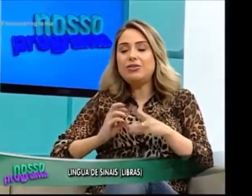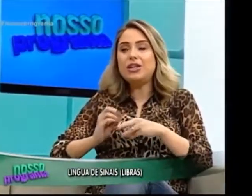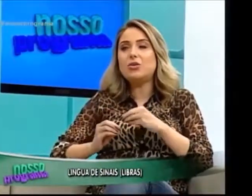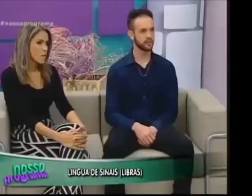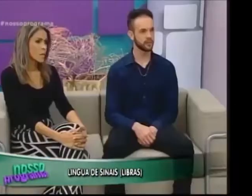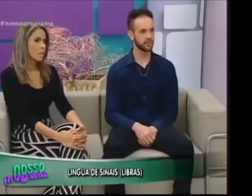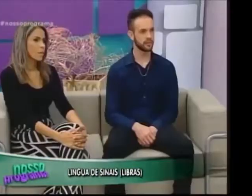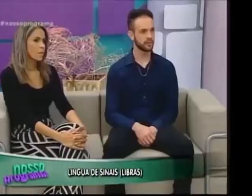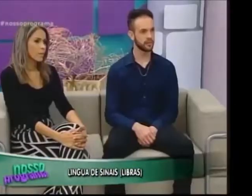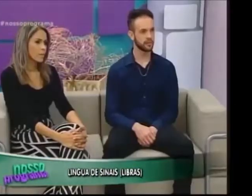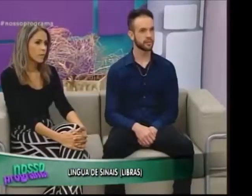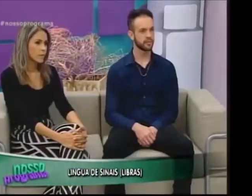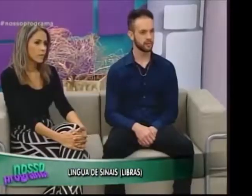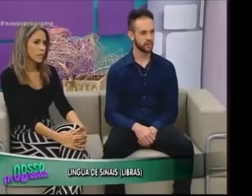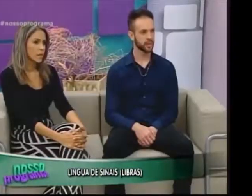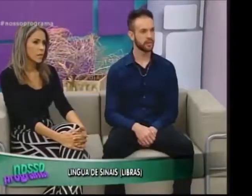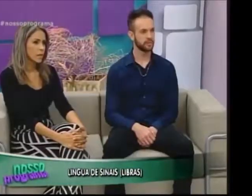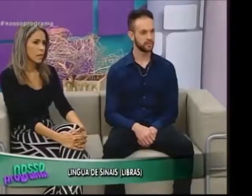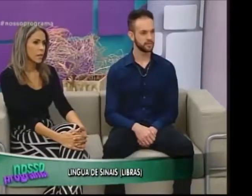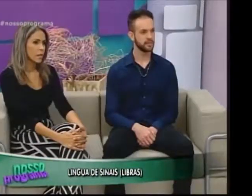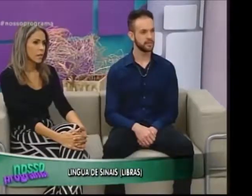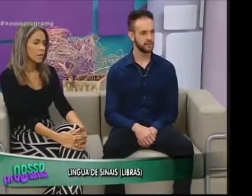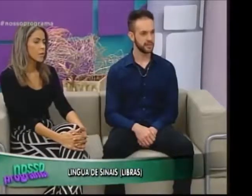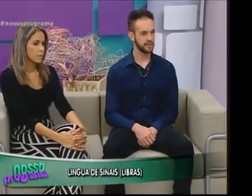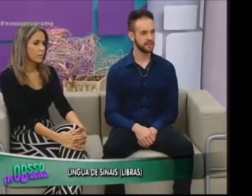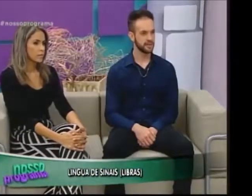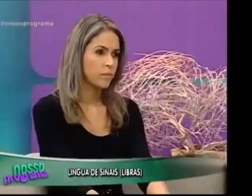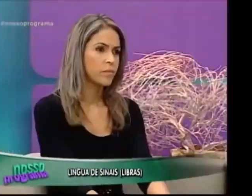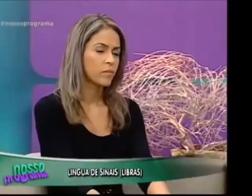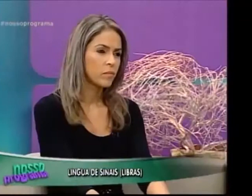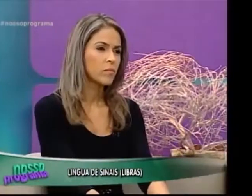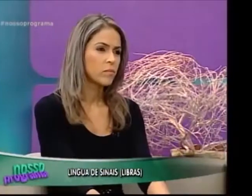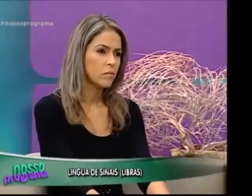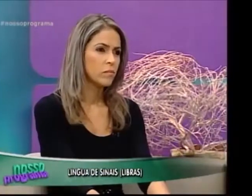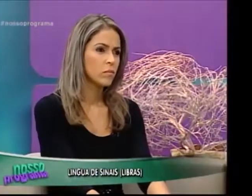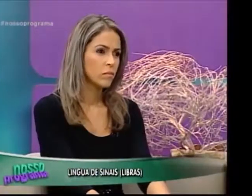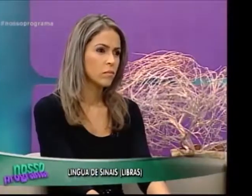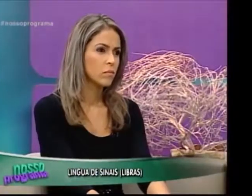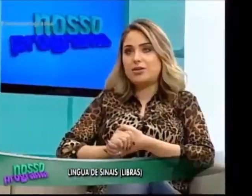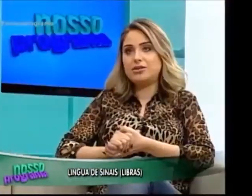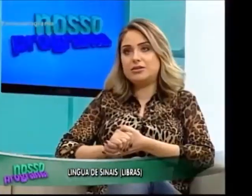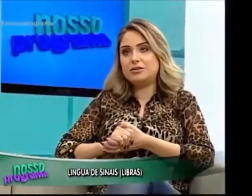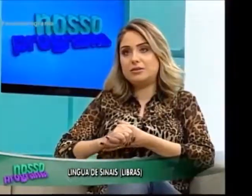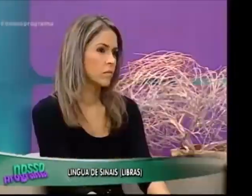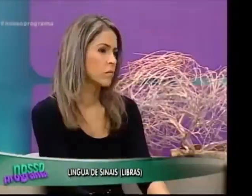enfim, consegui ajudar de alguma maneira. Mas não é uma preocupação isso no dia a dia? Eu queria perguntar para você e para o Helder.